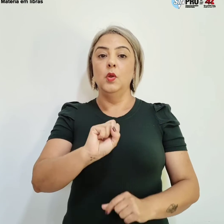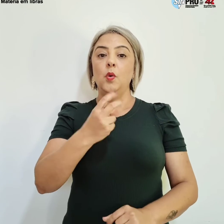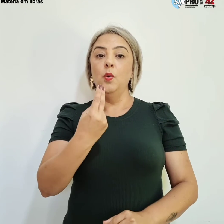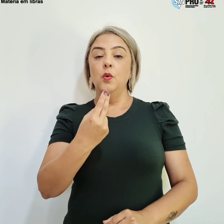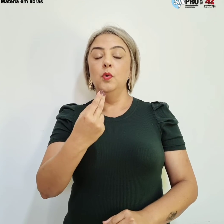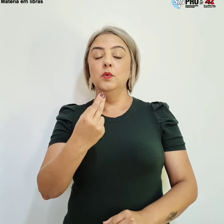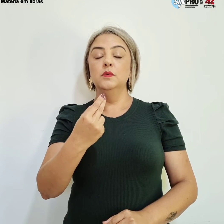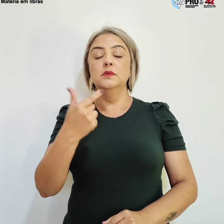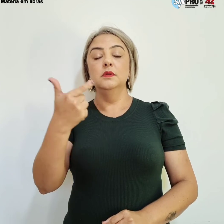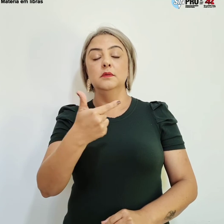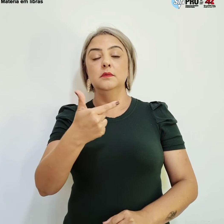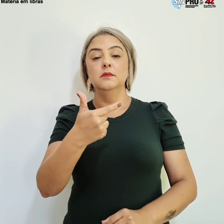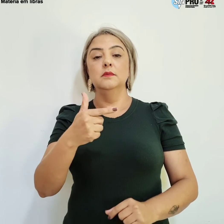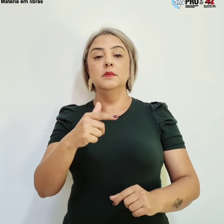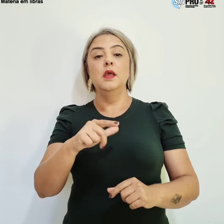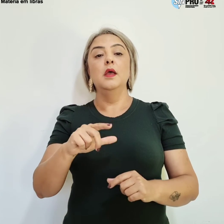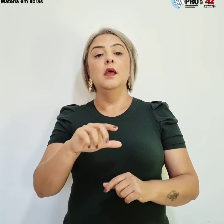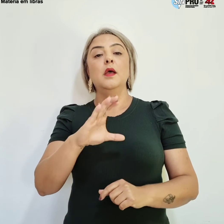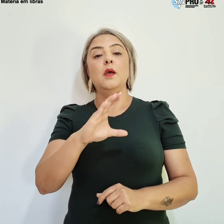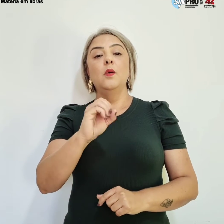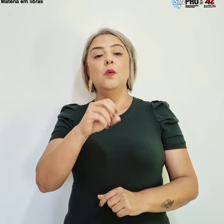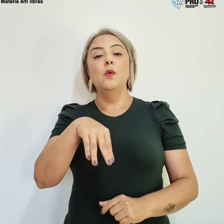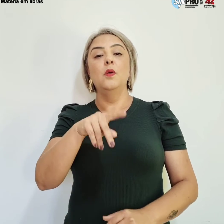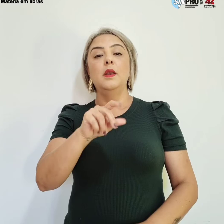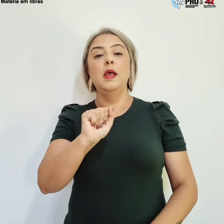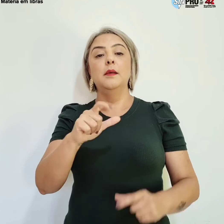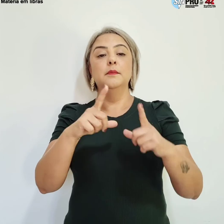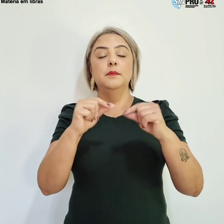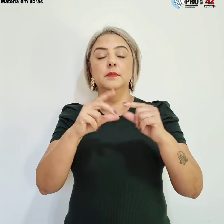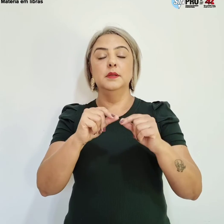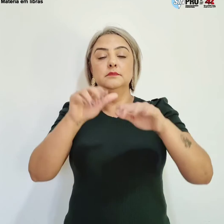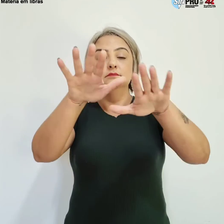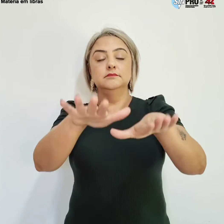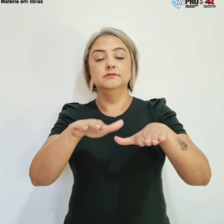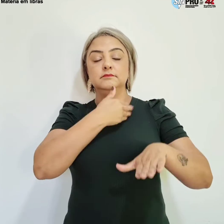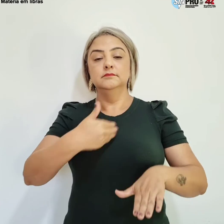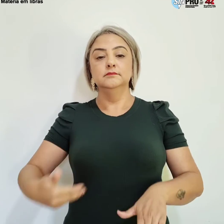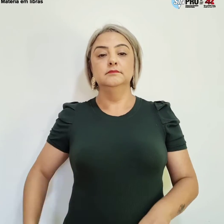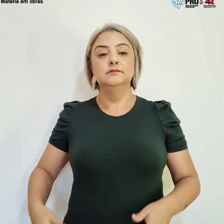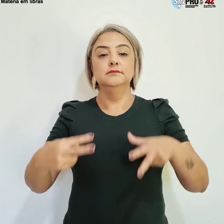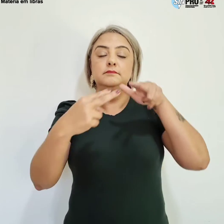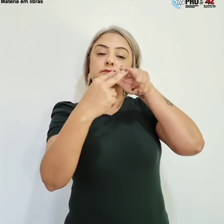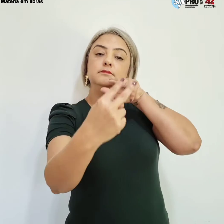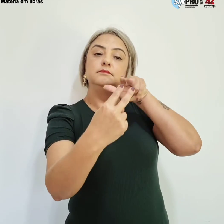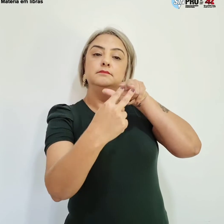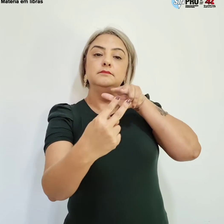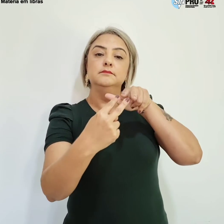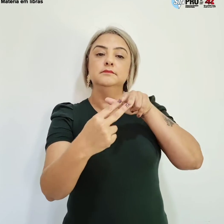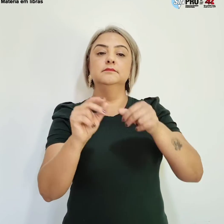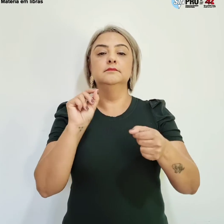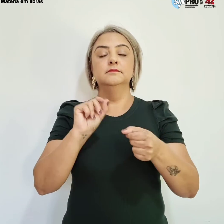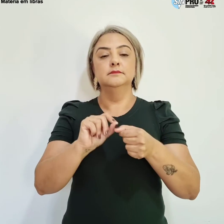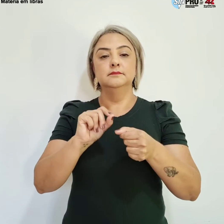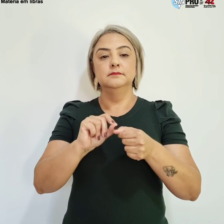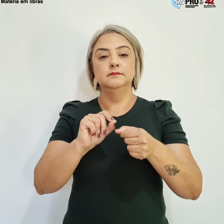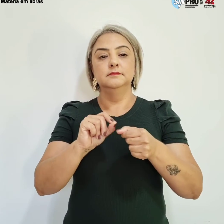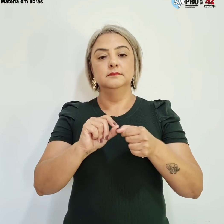distrital. A audiência pública virtual de lançamento será realizada pela Comissão de